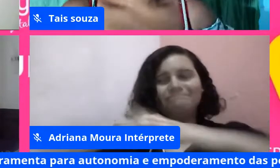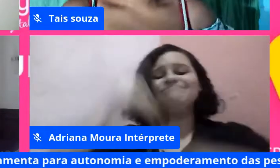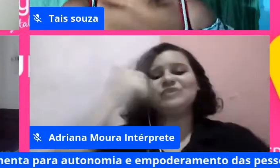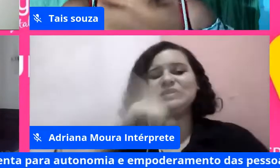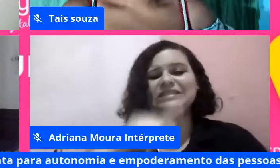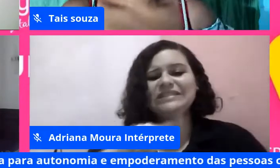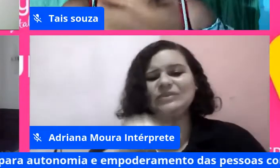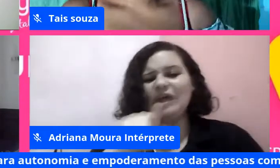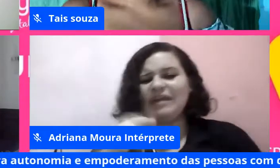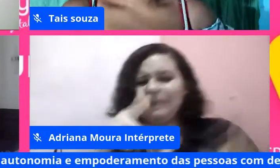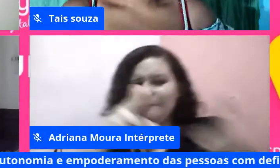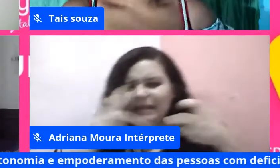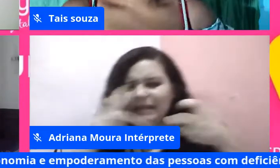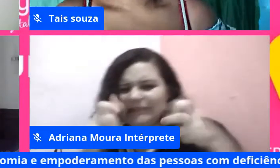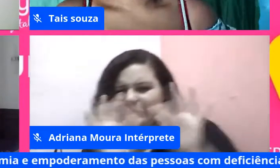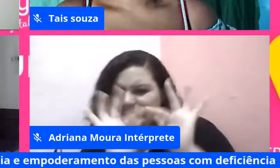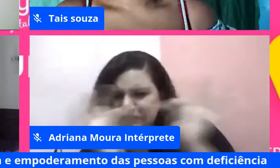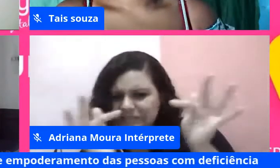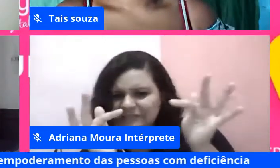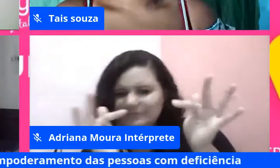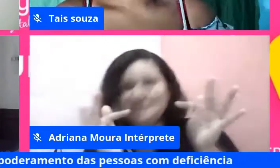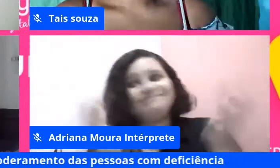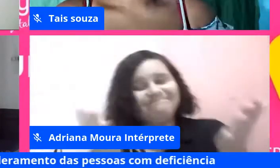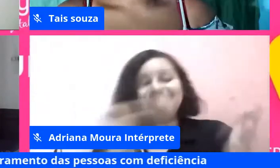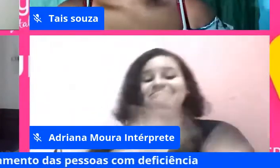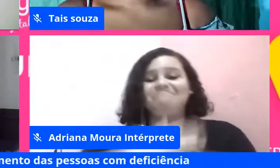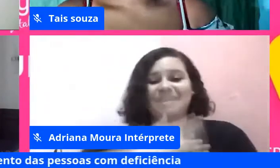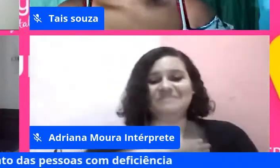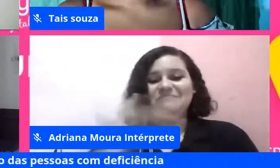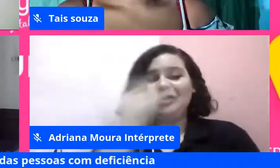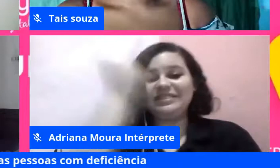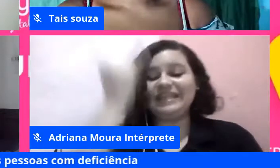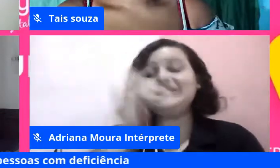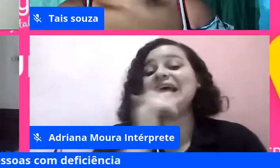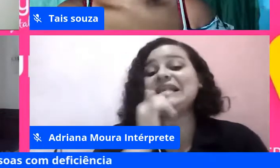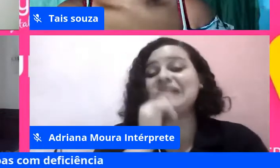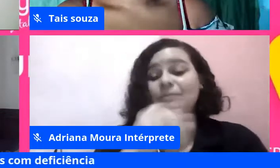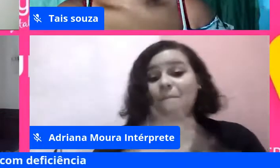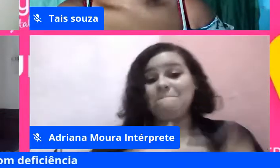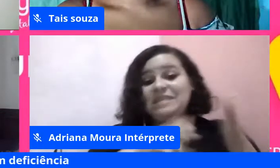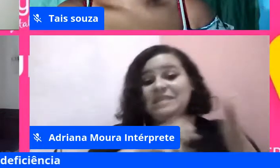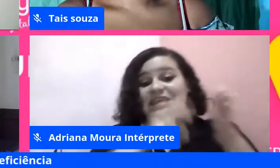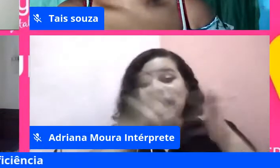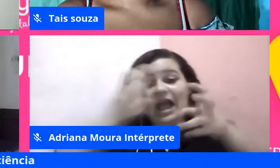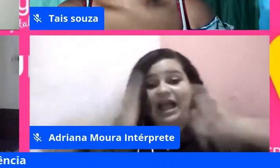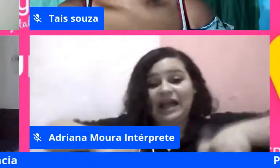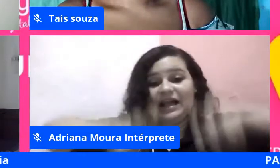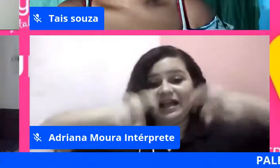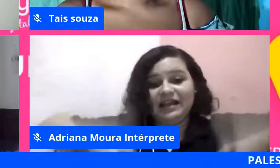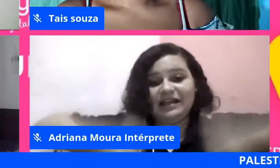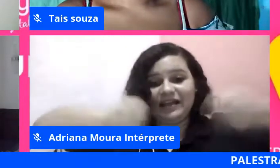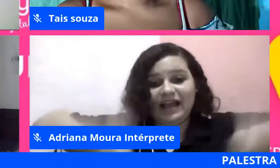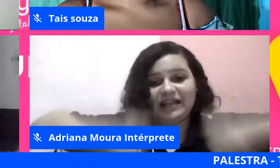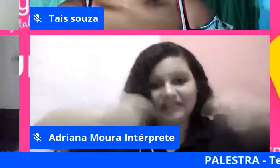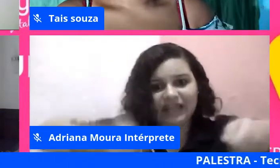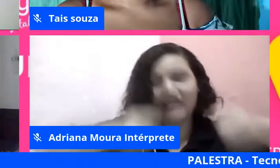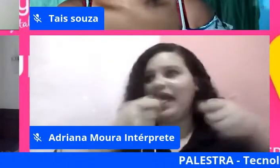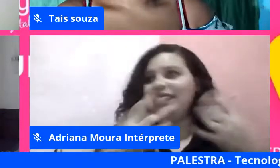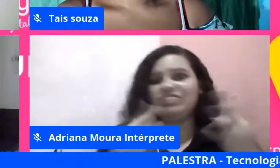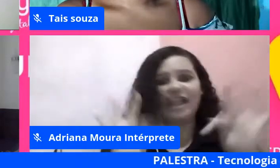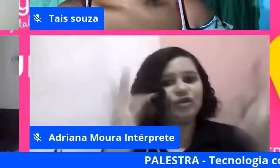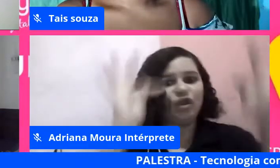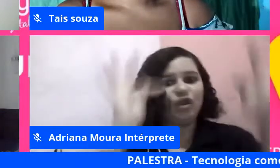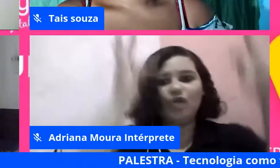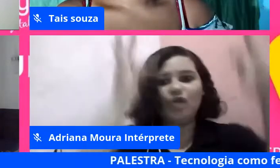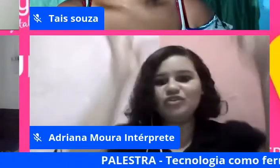se eu pudesse mostrar, mas não vou conseguir, a minha cadeira de rodas tem muita tecnologia hoje, é uma cadeira muito, né, com muita